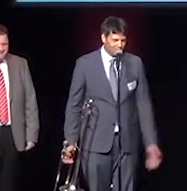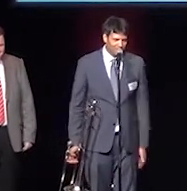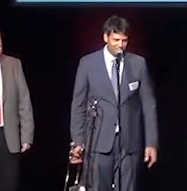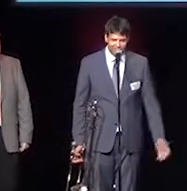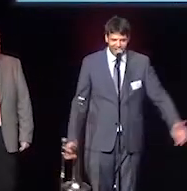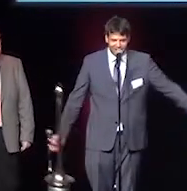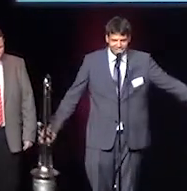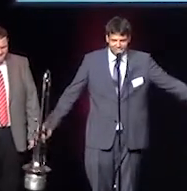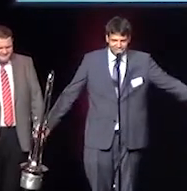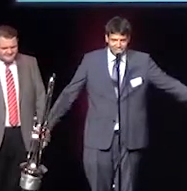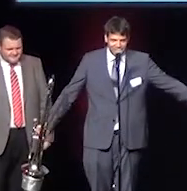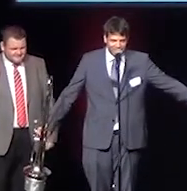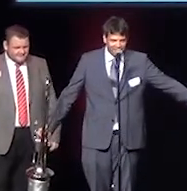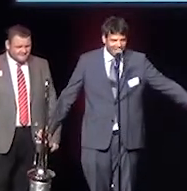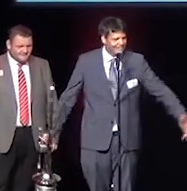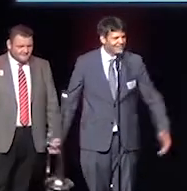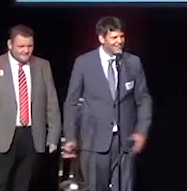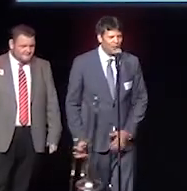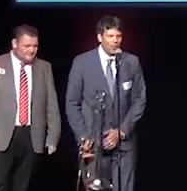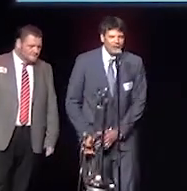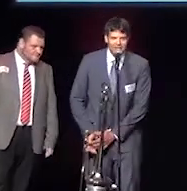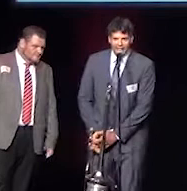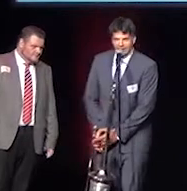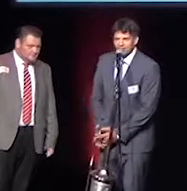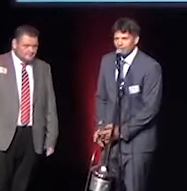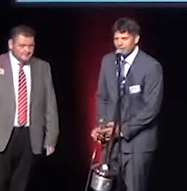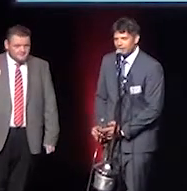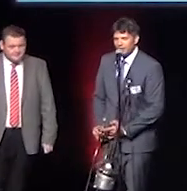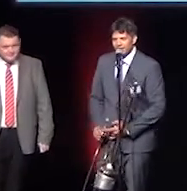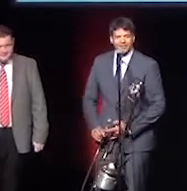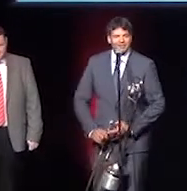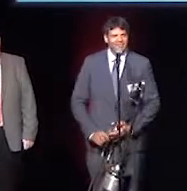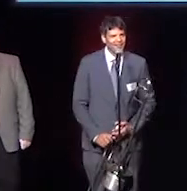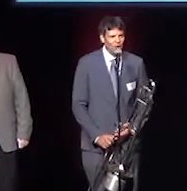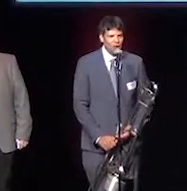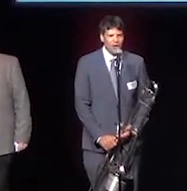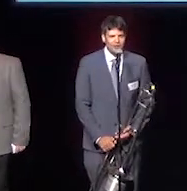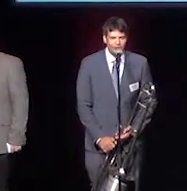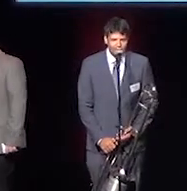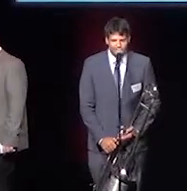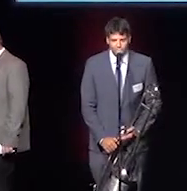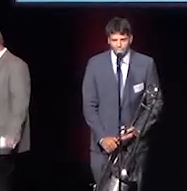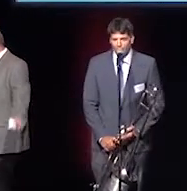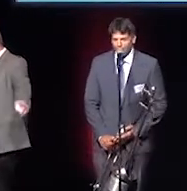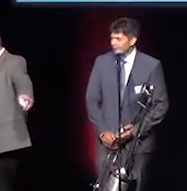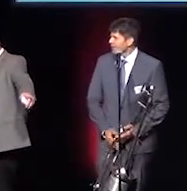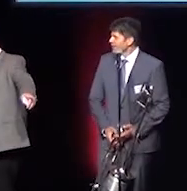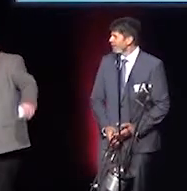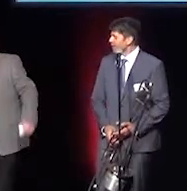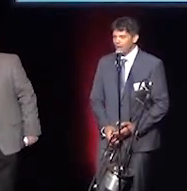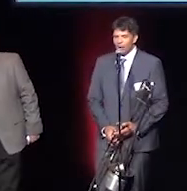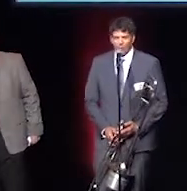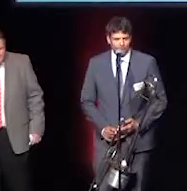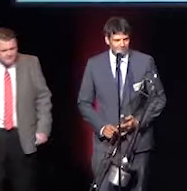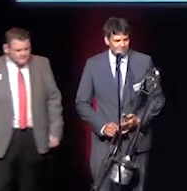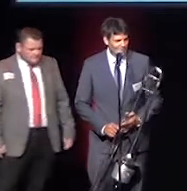super gemacht heute, es war ja alles sehr spontan mit dem MP. Ihnen allen jetzt noch viel Spaß. Es war ein sehr schöner Morgen.